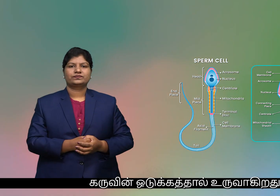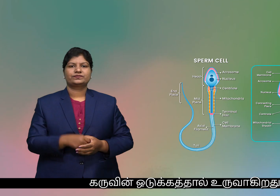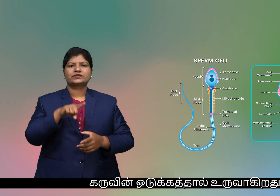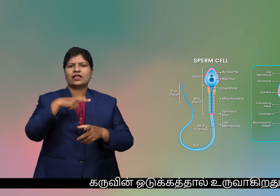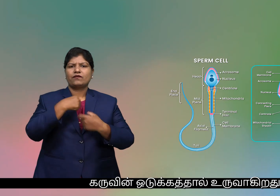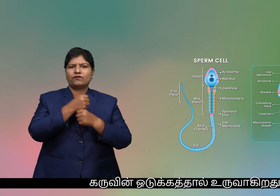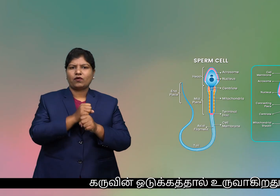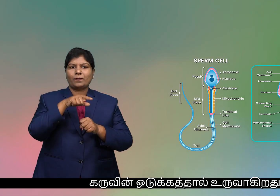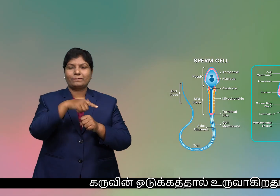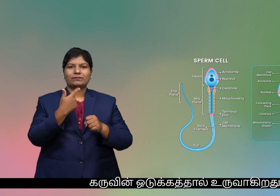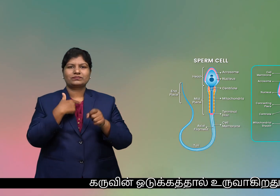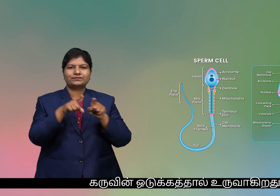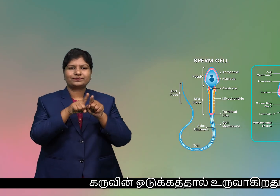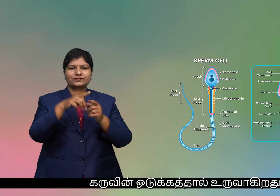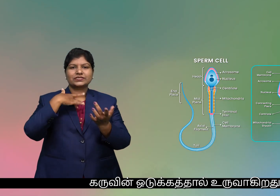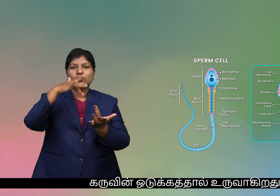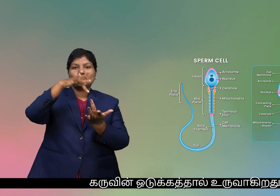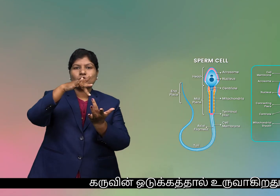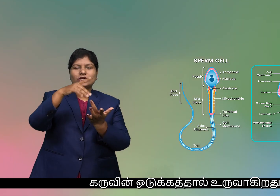கருவின் ஒடுக்கத்தால் உருவாகிறது.